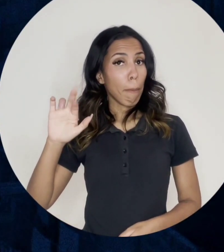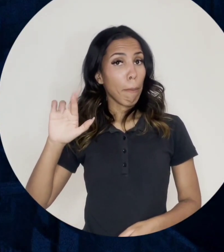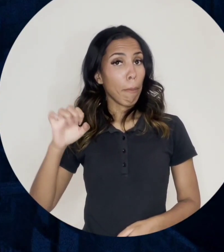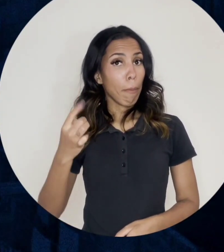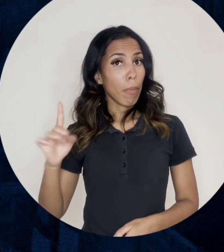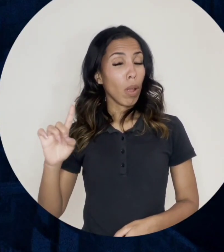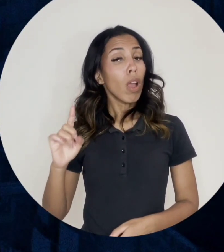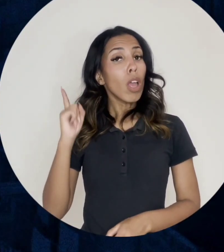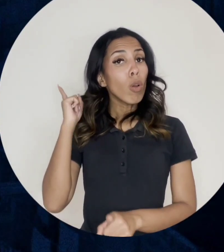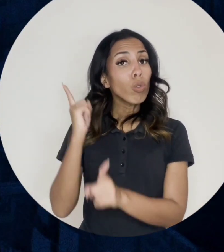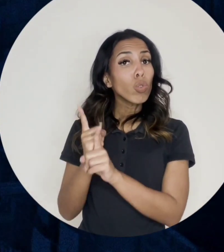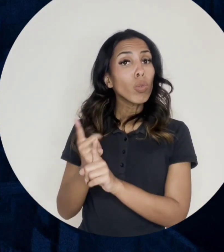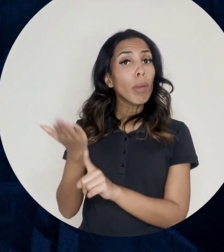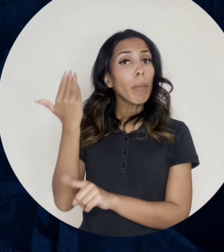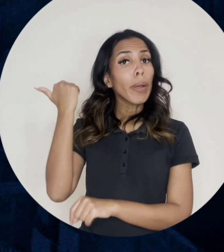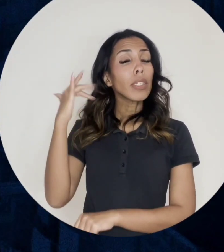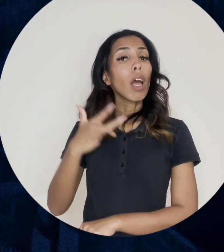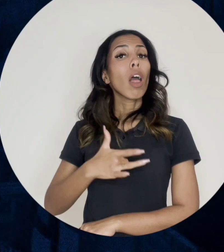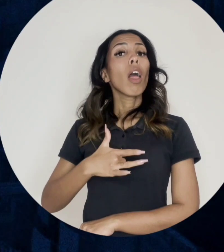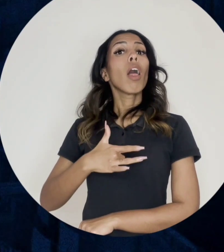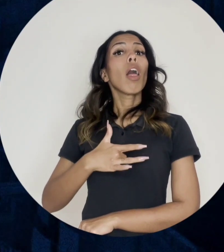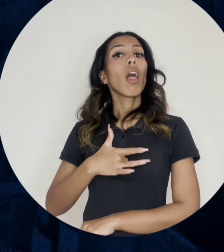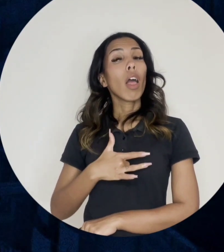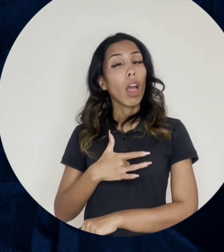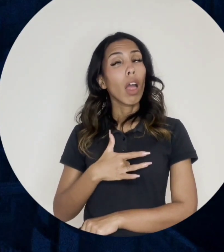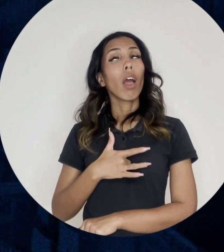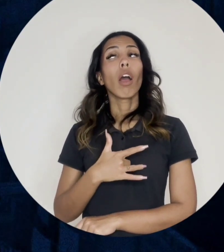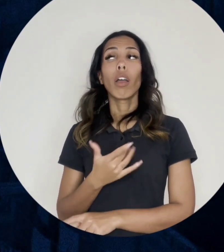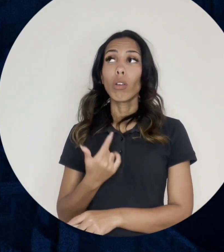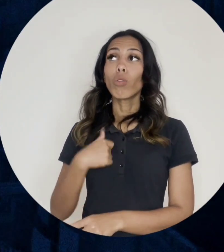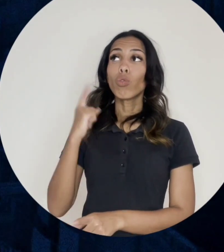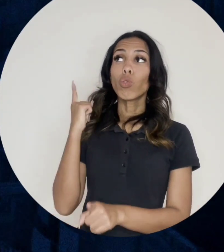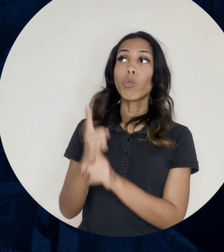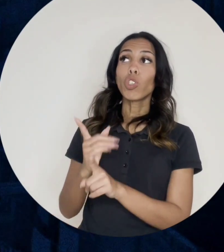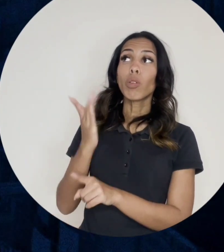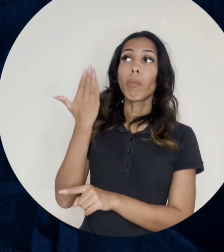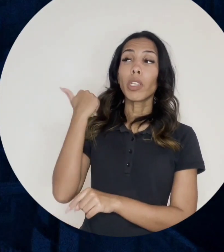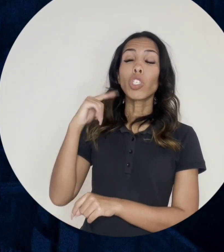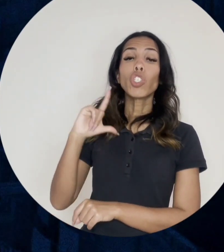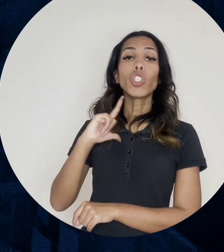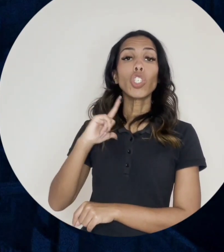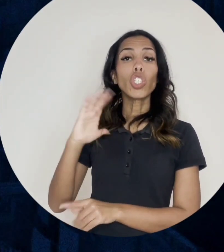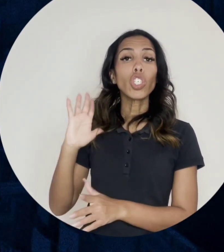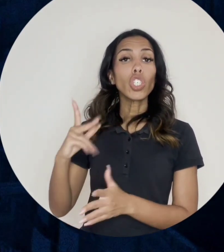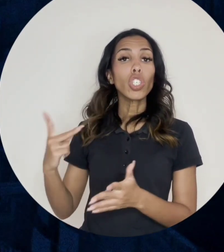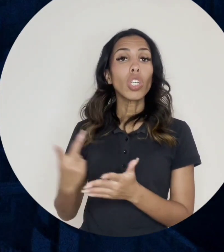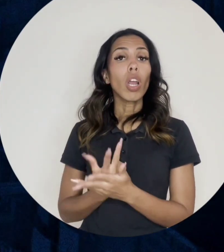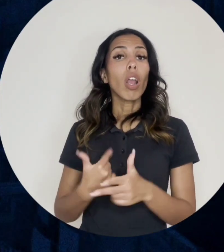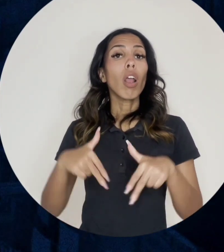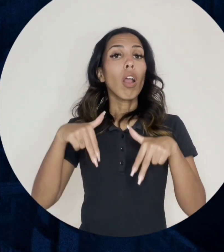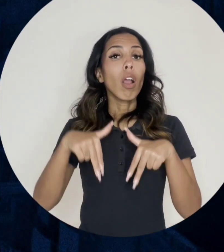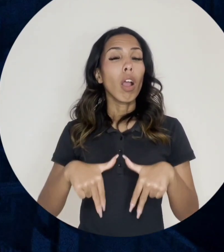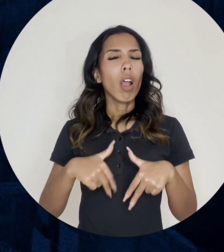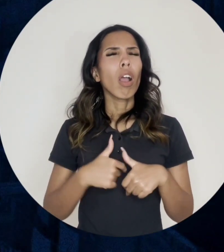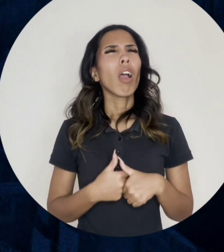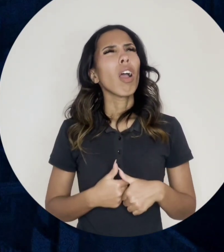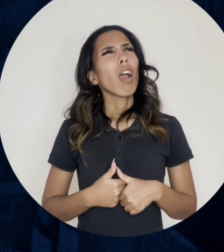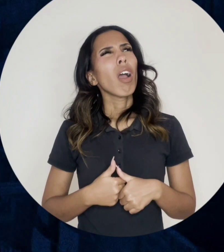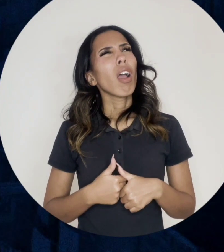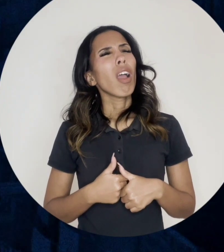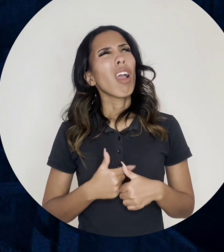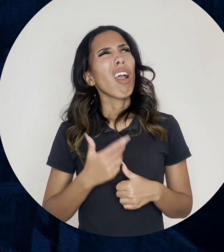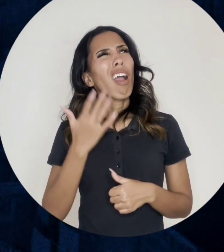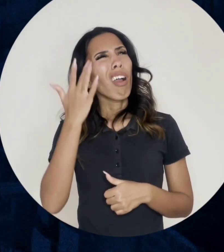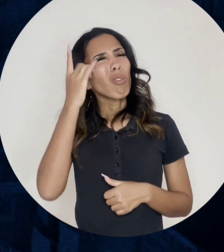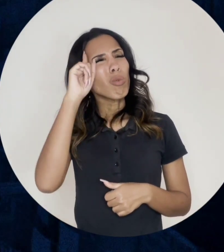teve tuberculose. Aí a gente foi, ele foi, me convidou, estava no palco com ele, se eu não me engano, acho que foi na